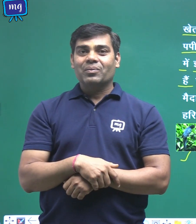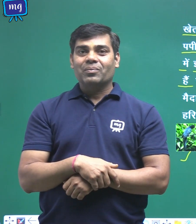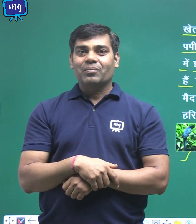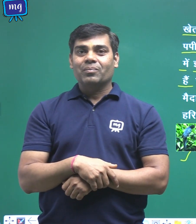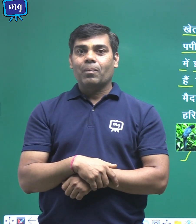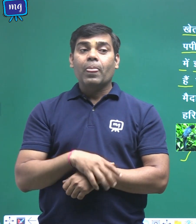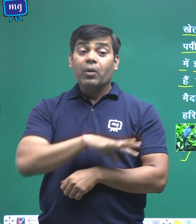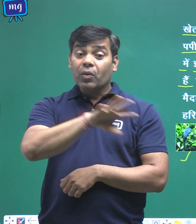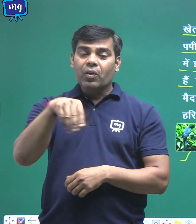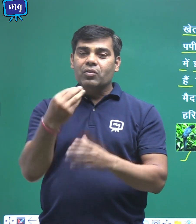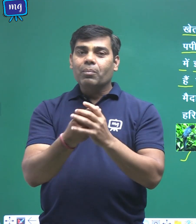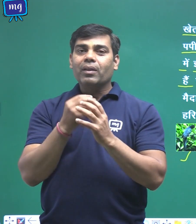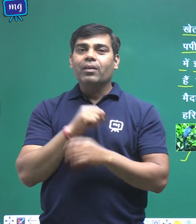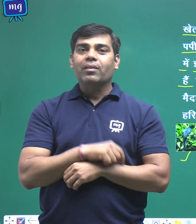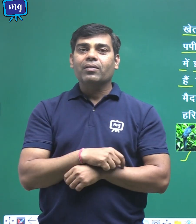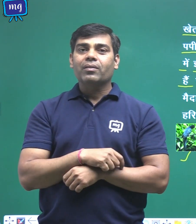ये सभी